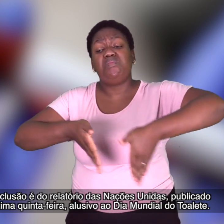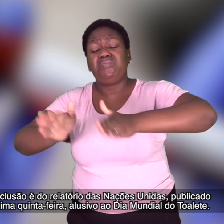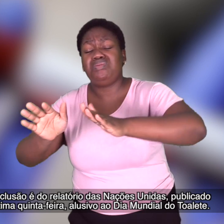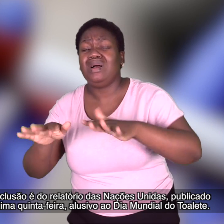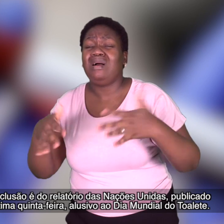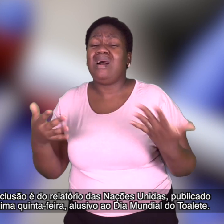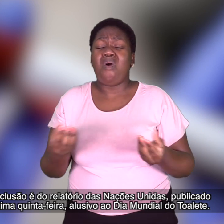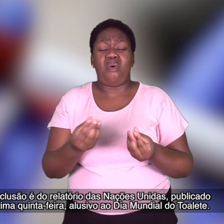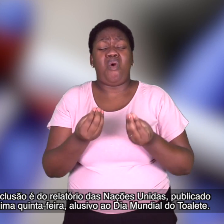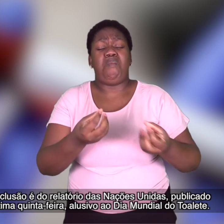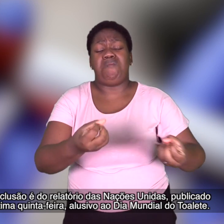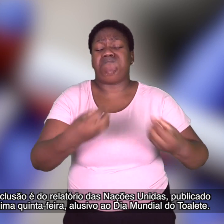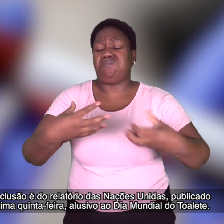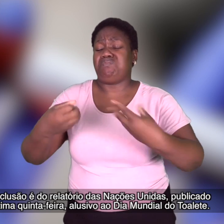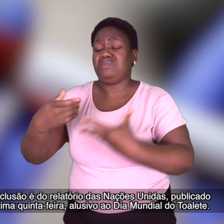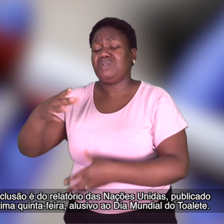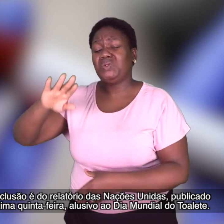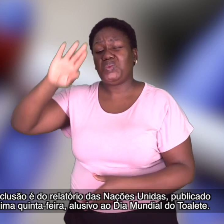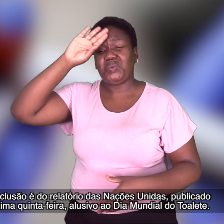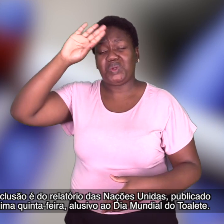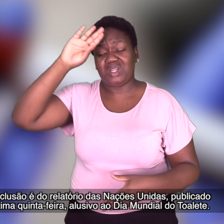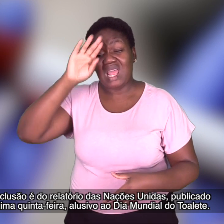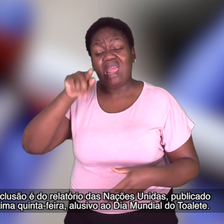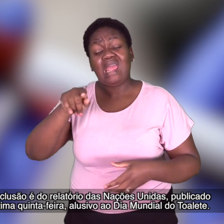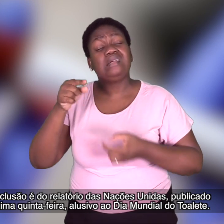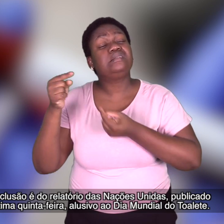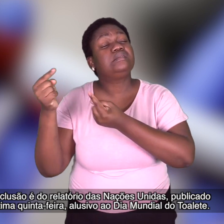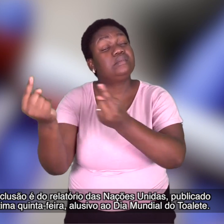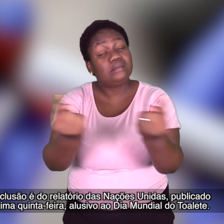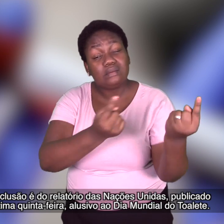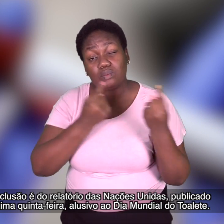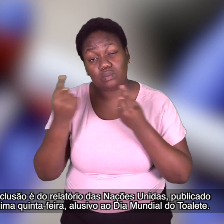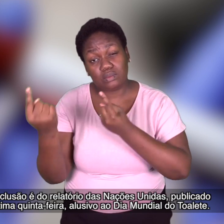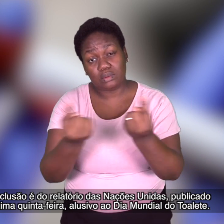Unidas, publicado na última quinta-feira, alusivo ao Dia Mundial do Toilete.